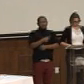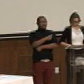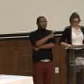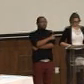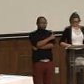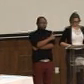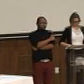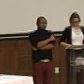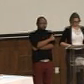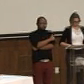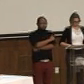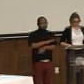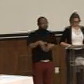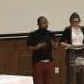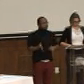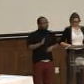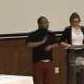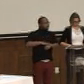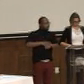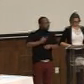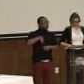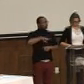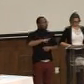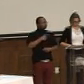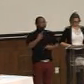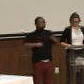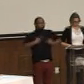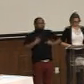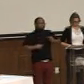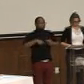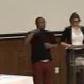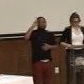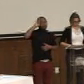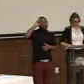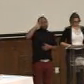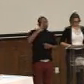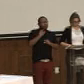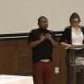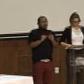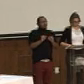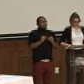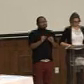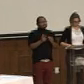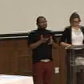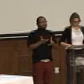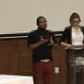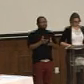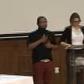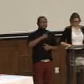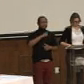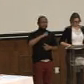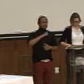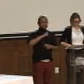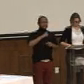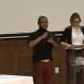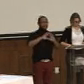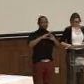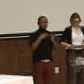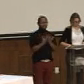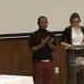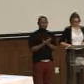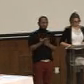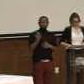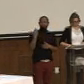alunos. Naquele momento que nós discutimos, eu me recordo que as antigas escolas, só para vocês